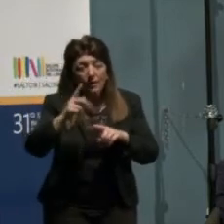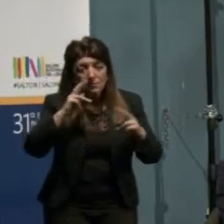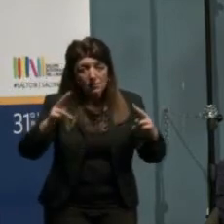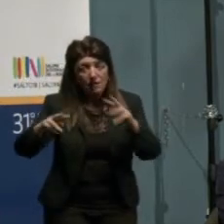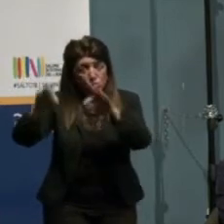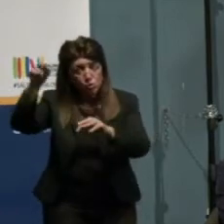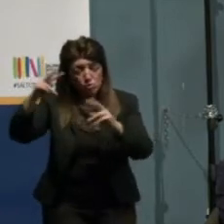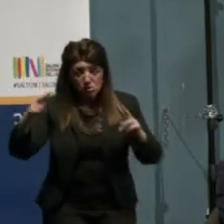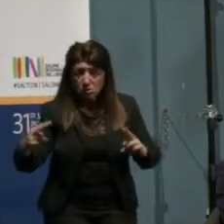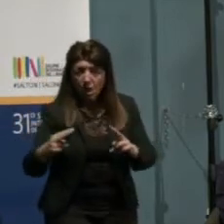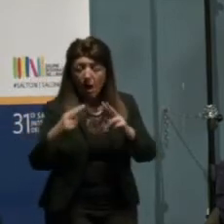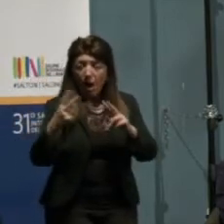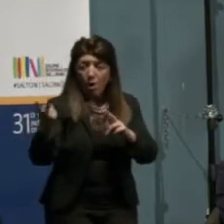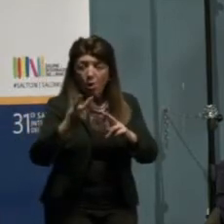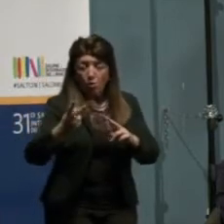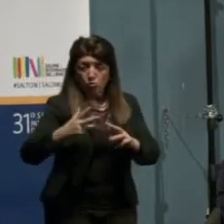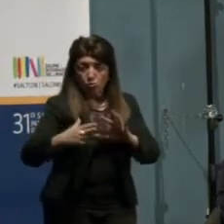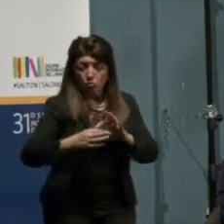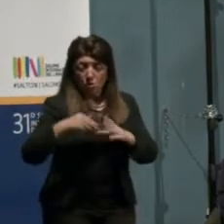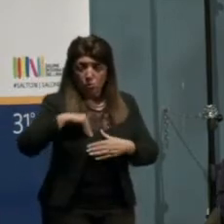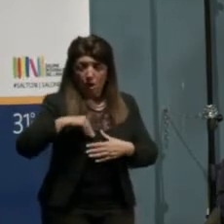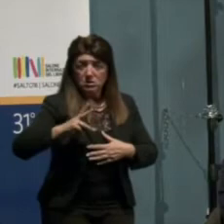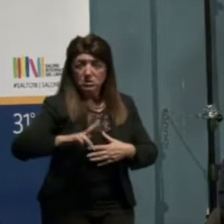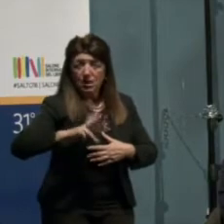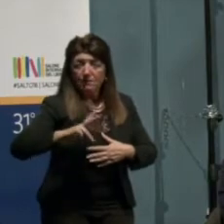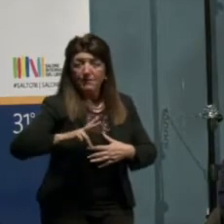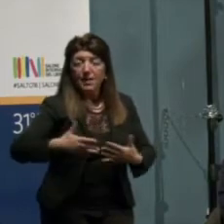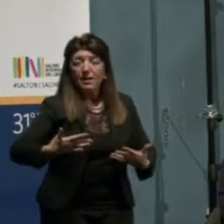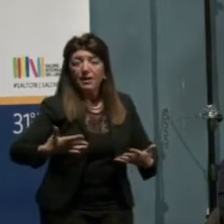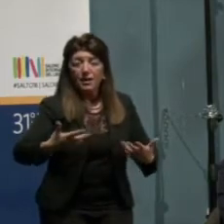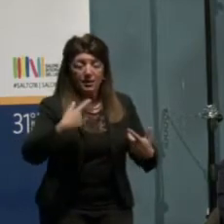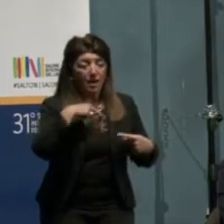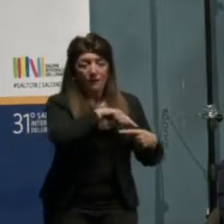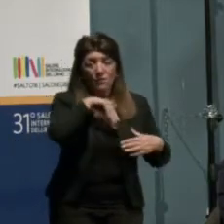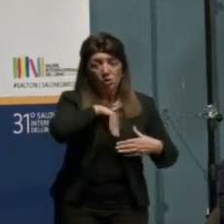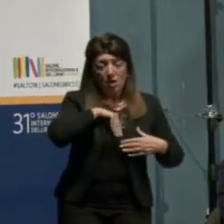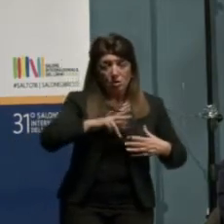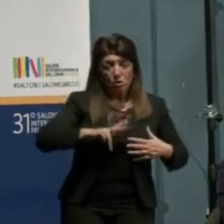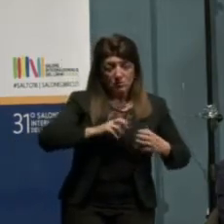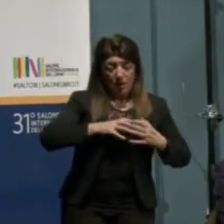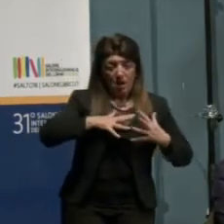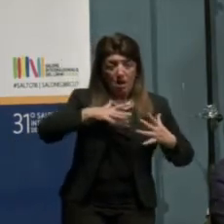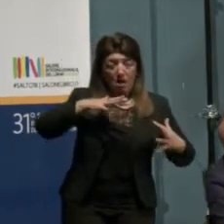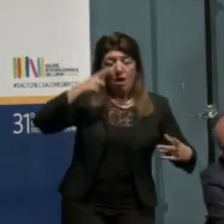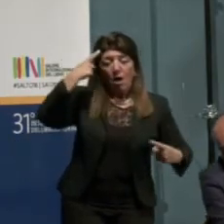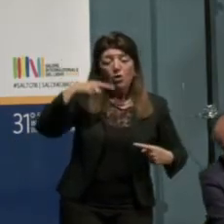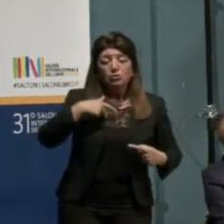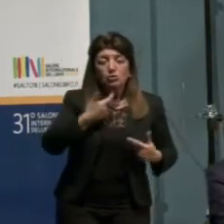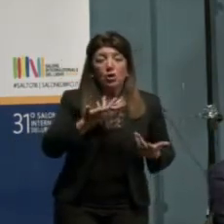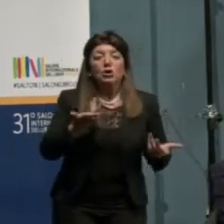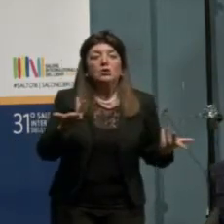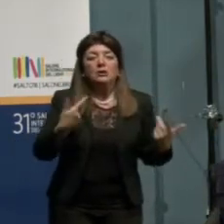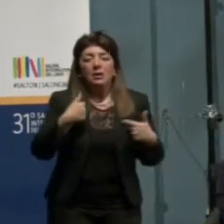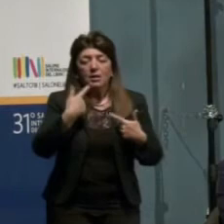speranze diverto so che usare queste parole tanto è fitta di deviazioni